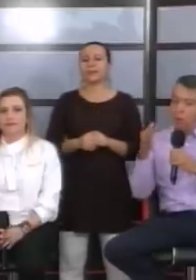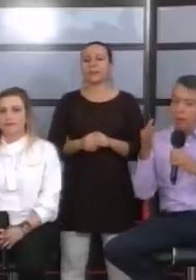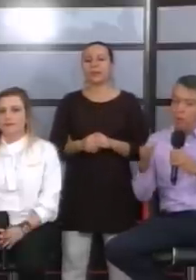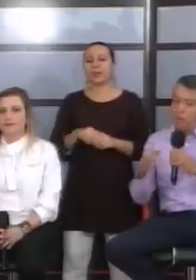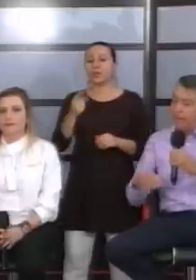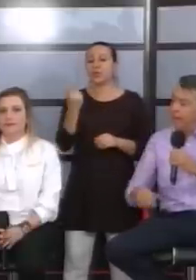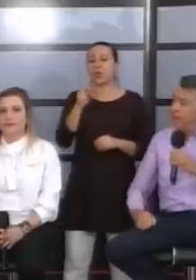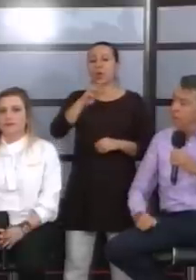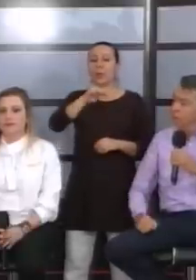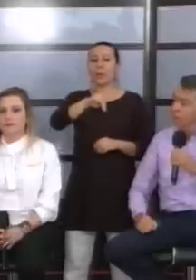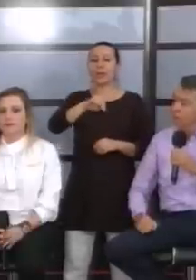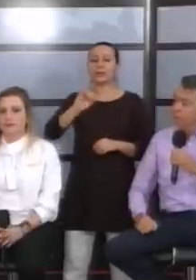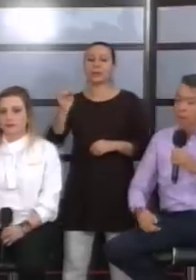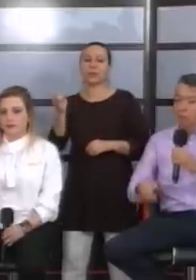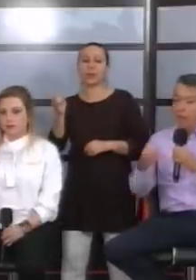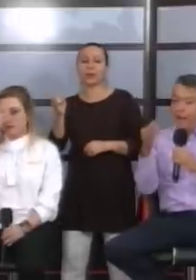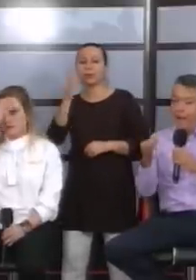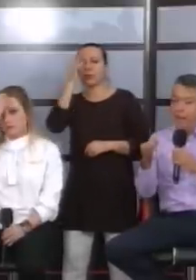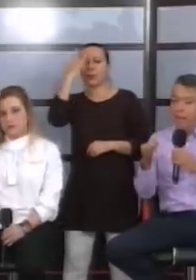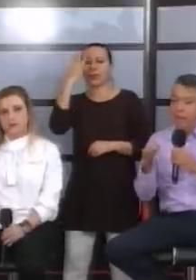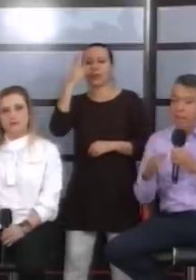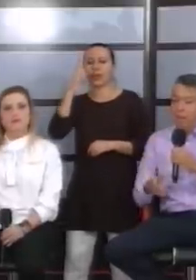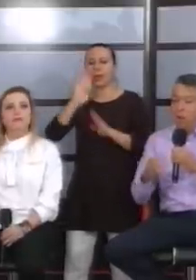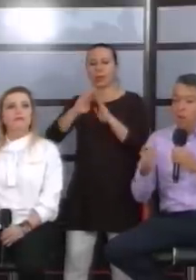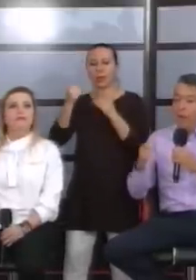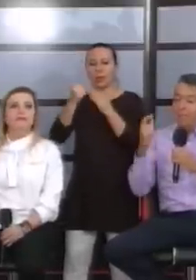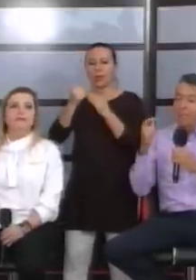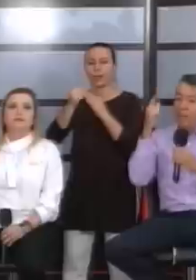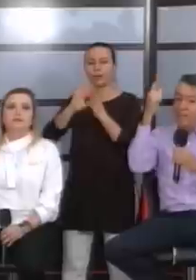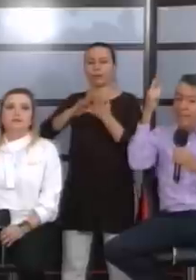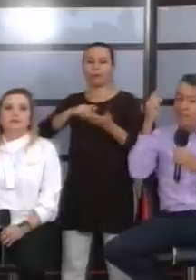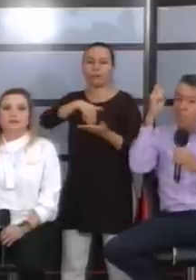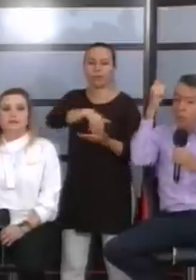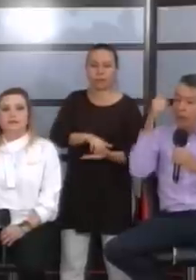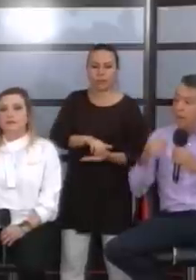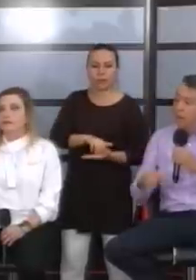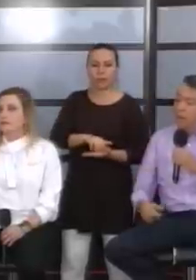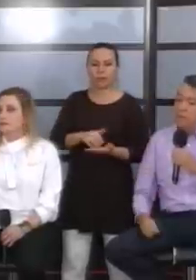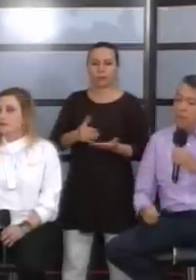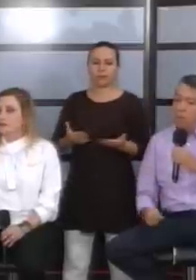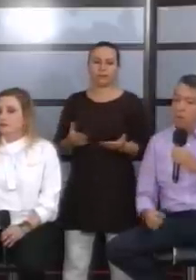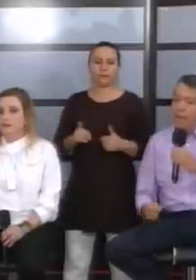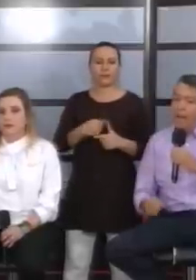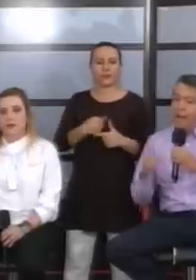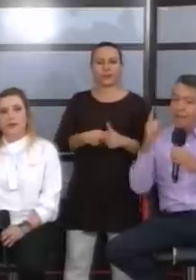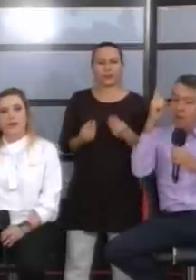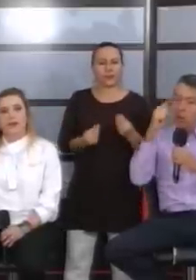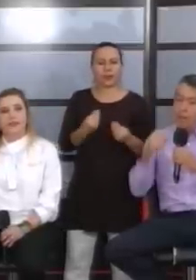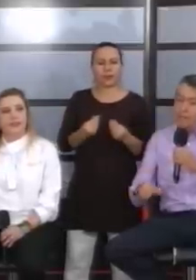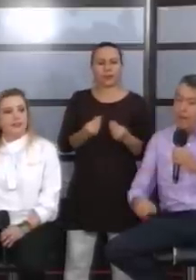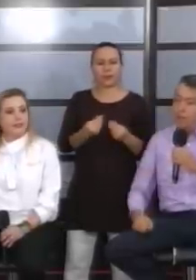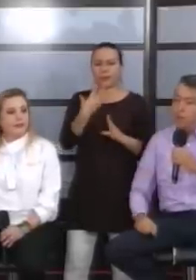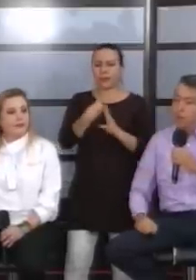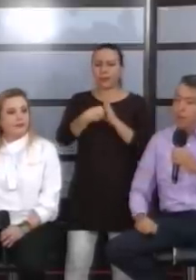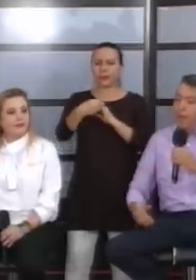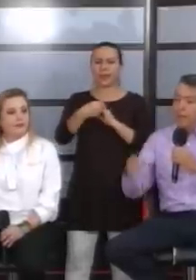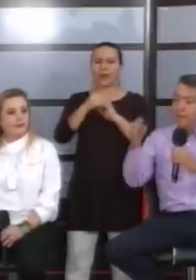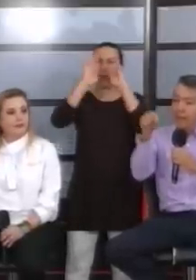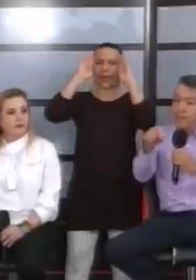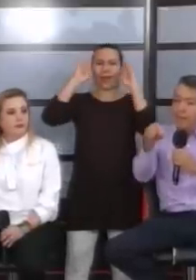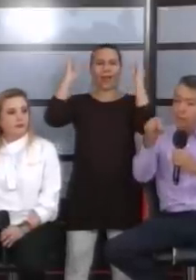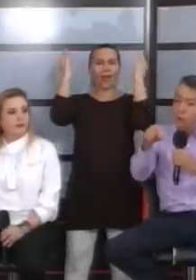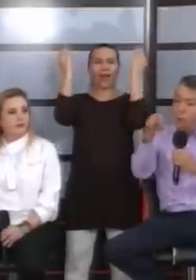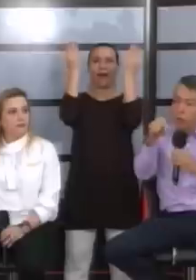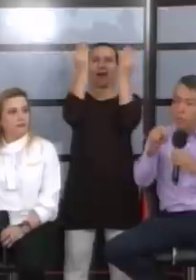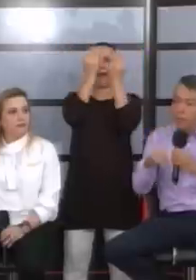porque el colegio se está cayendo, pero se cae, pero los va y se mete y se monta al techo del estadio a decir